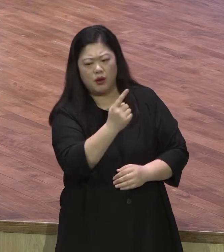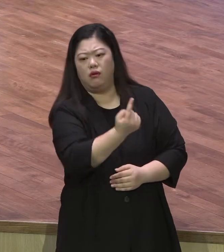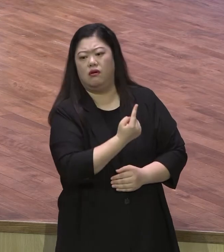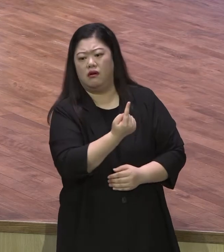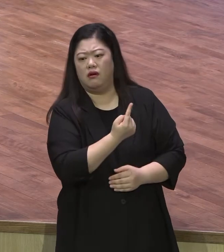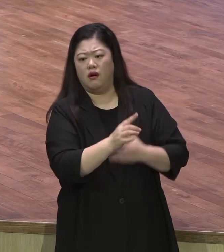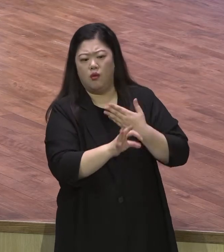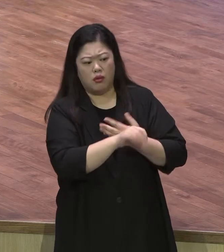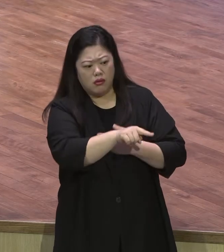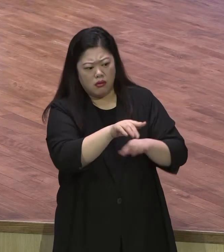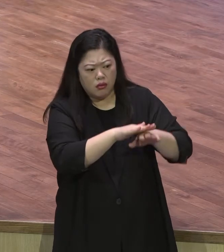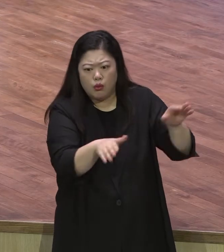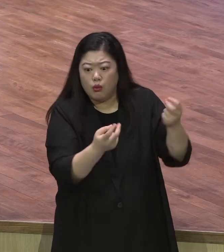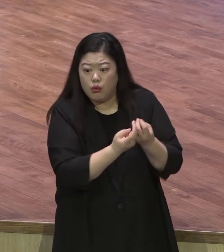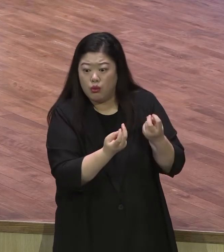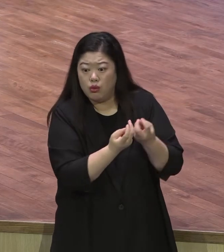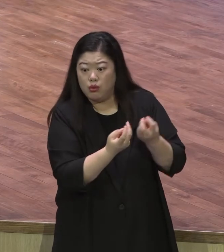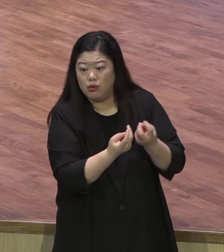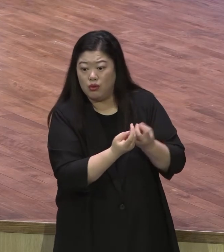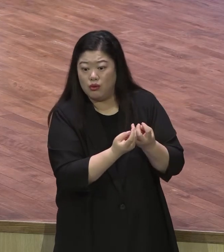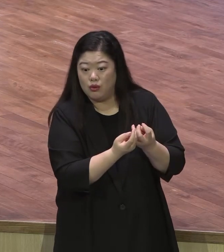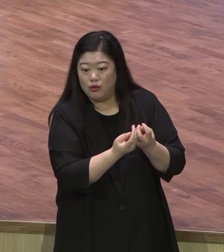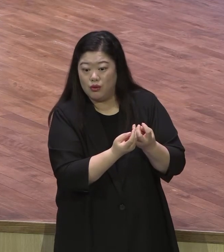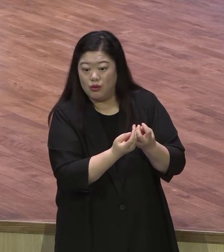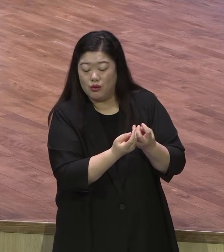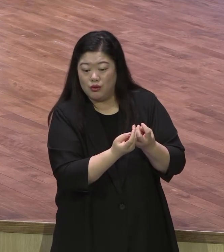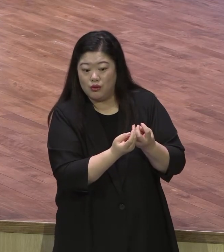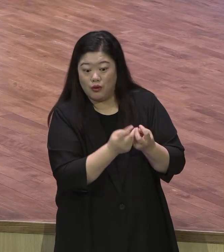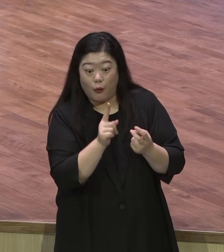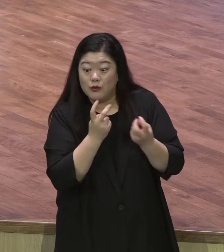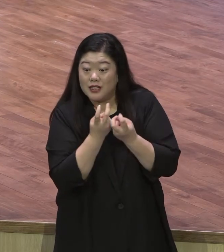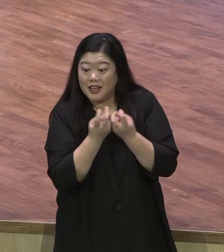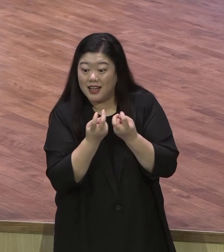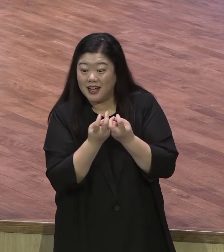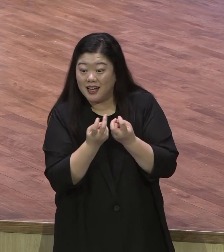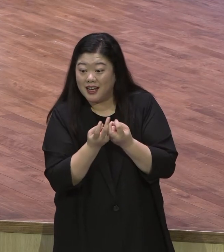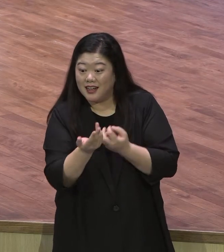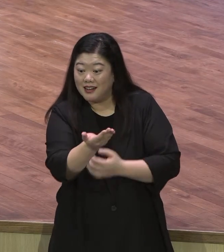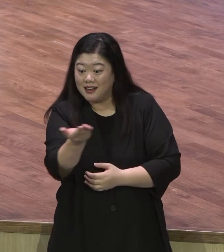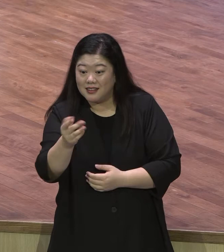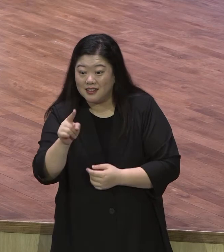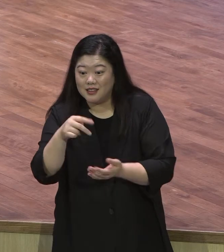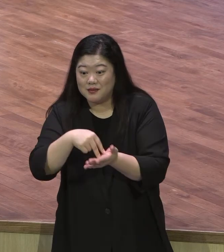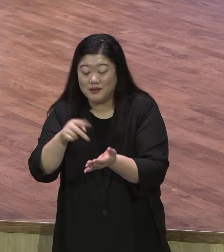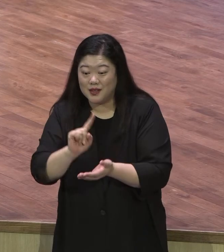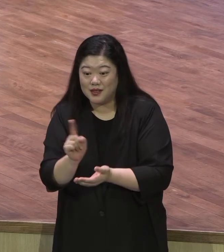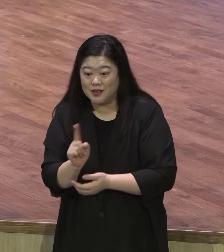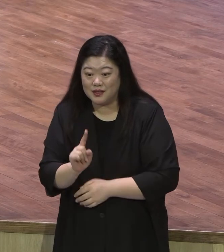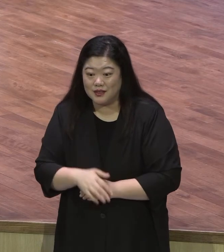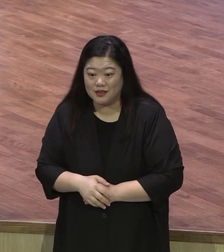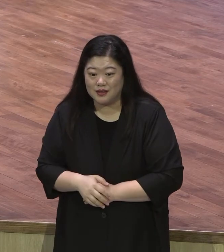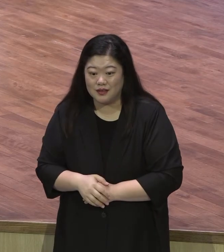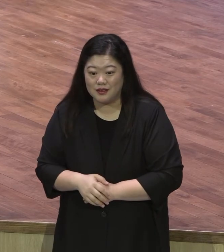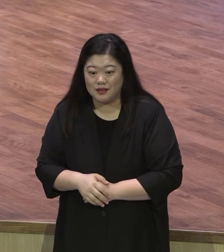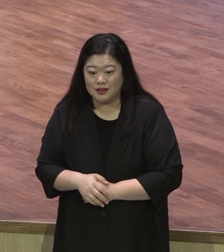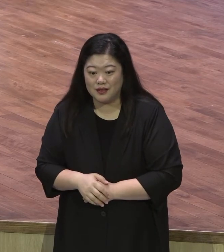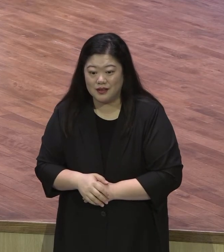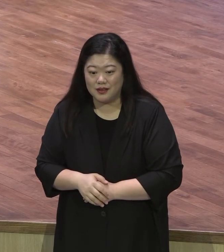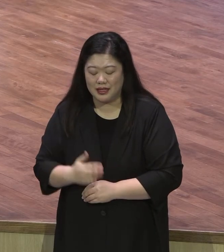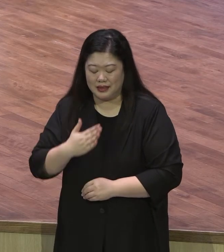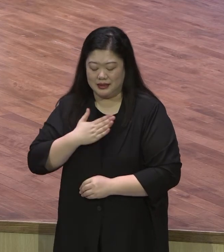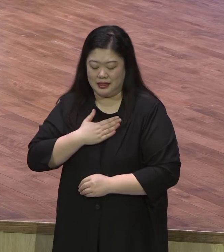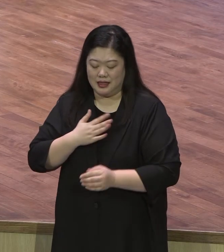어떻게 할 것이냐 그것은 바로 성도들의 변화된